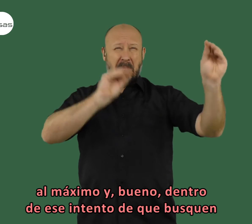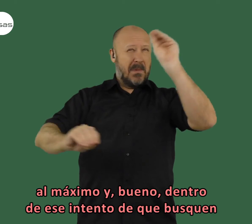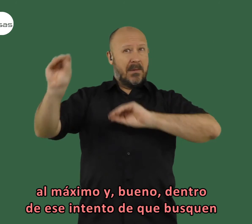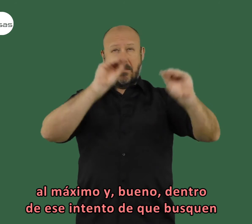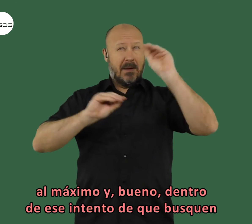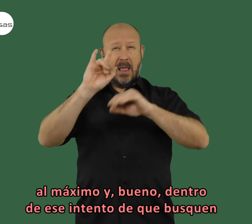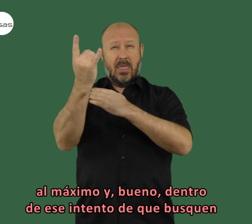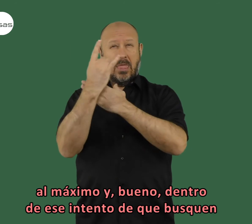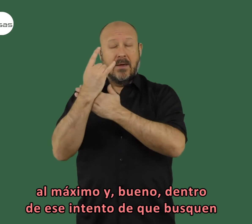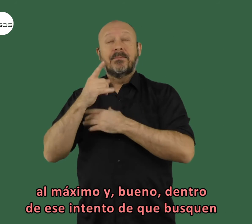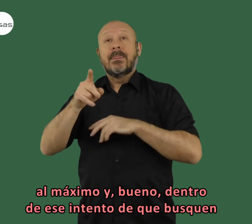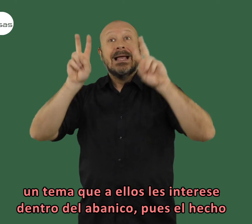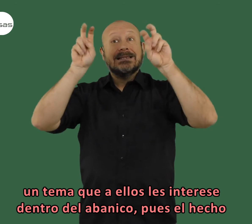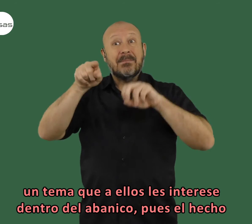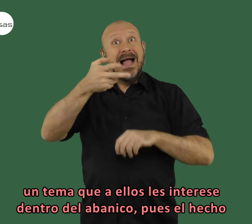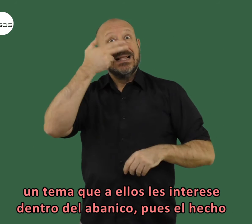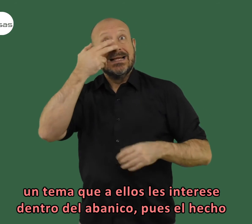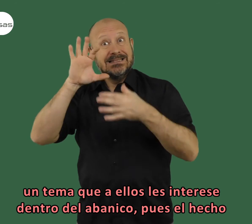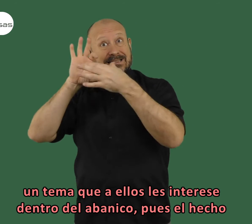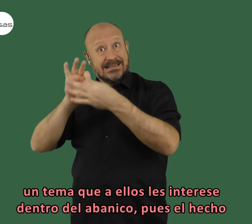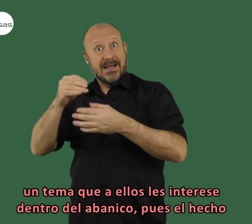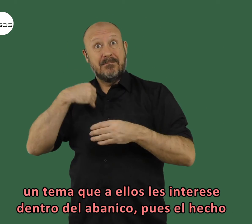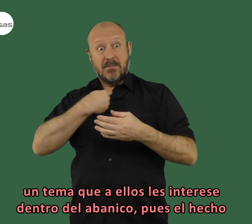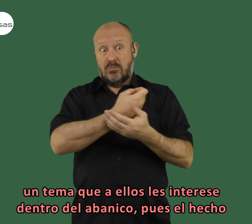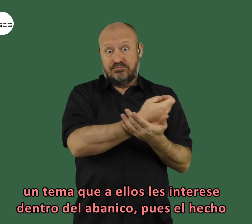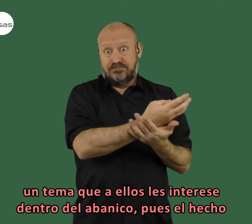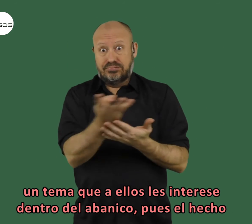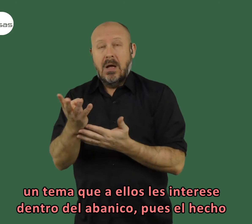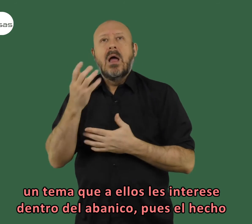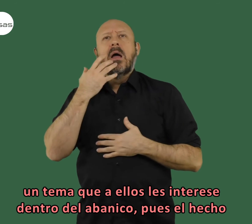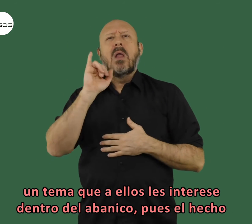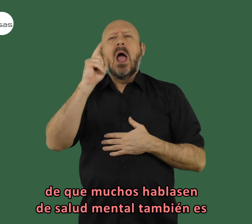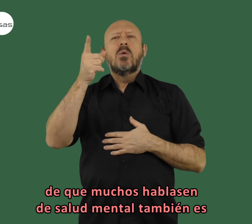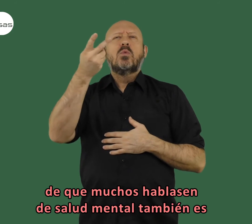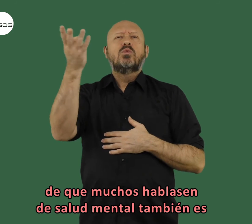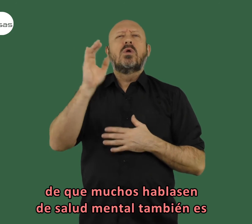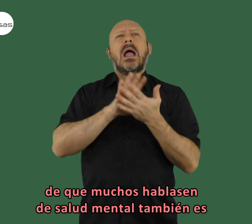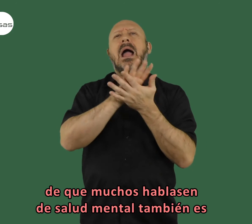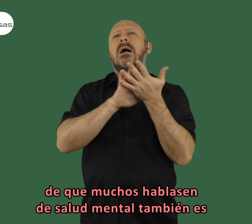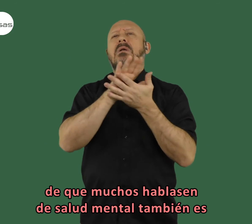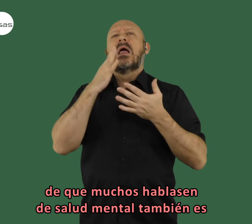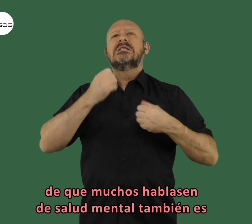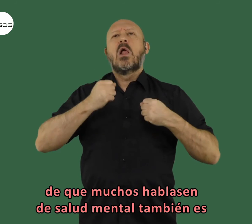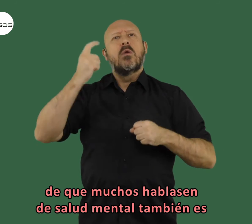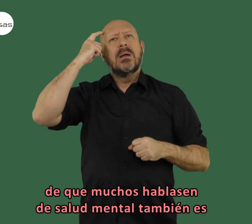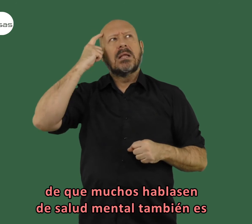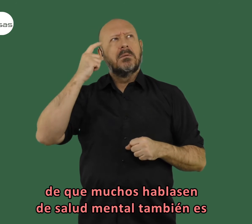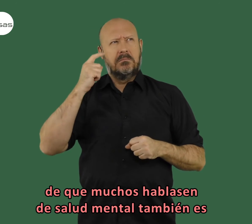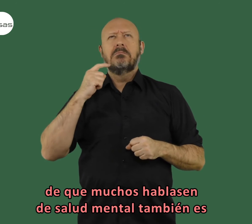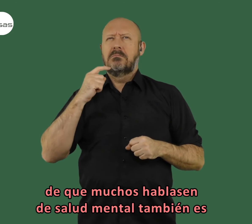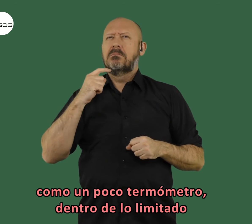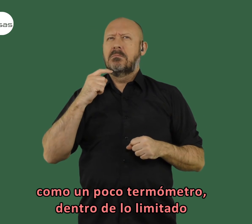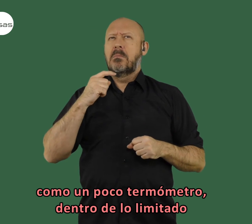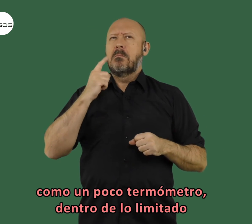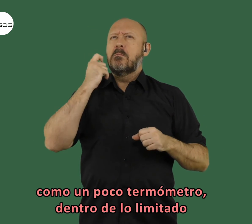máximo. Y bueno, dentro de ese intento de que busquen un tema que a ellos les interese dentro del abanico, pues el hecho de que muchos hablasen de salud mental